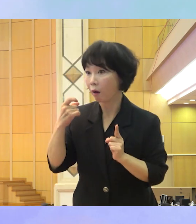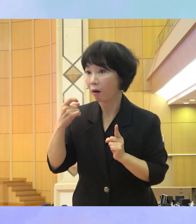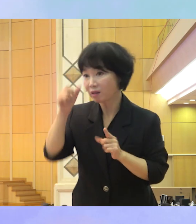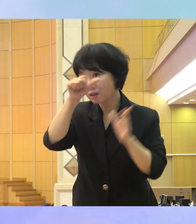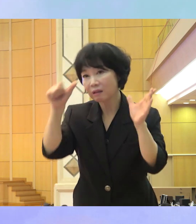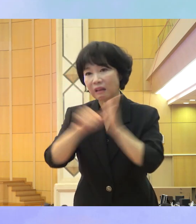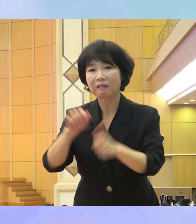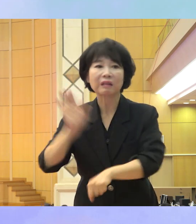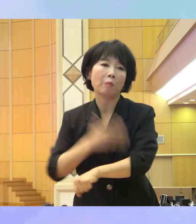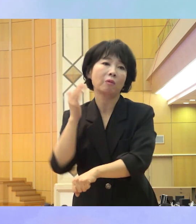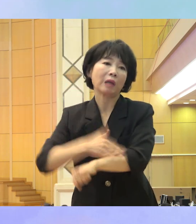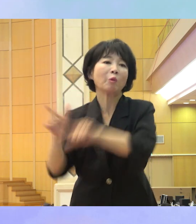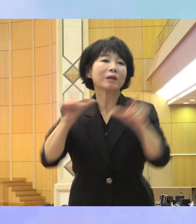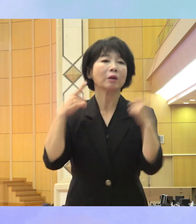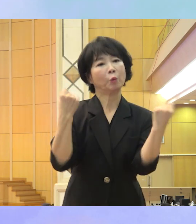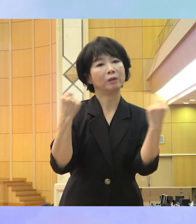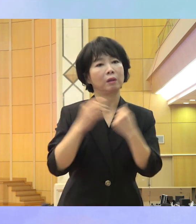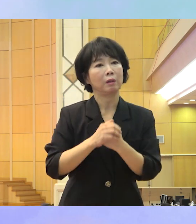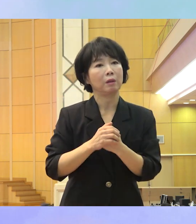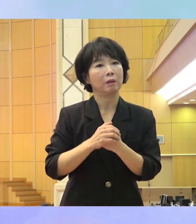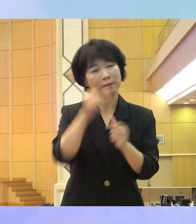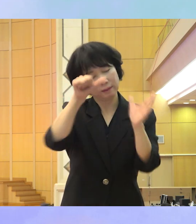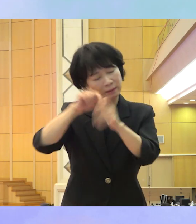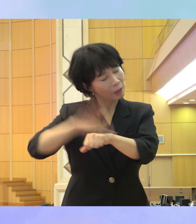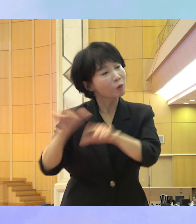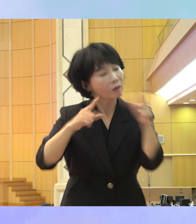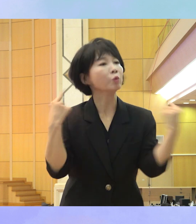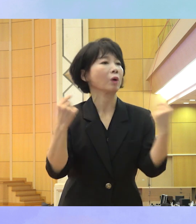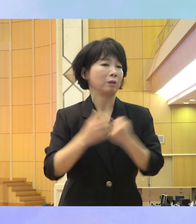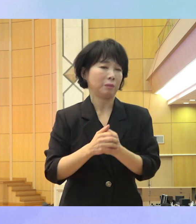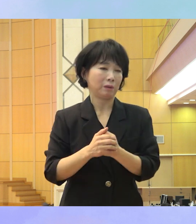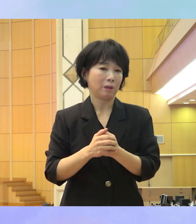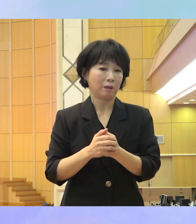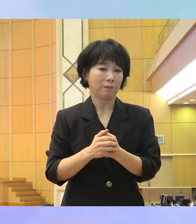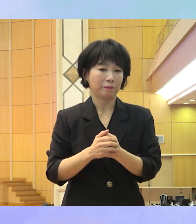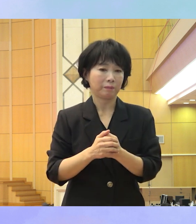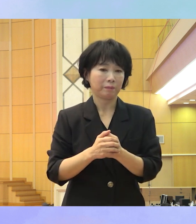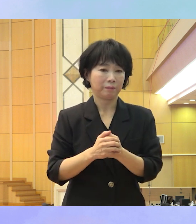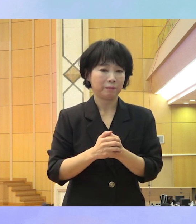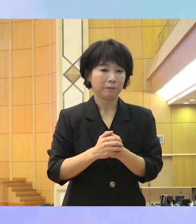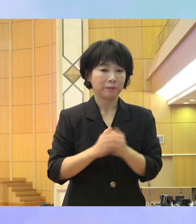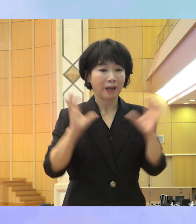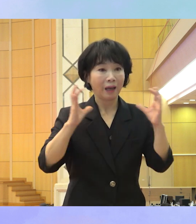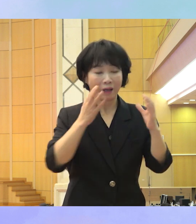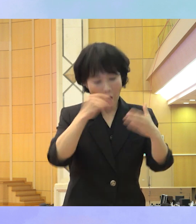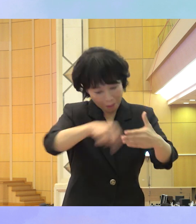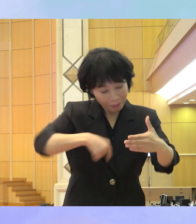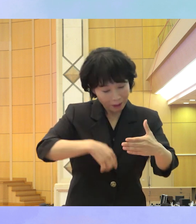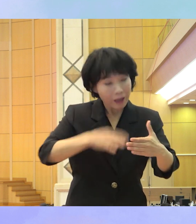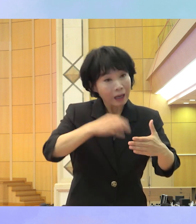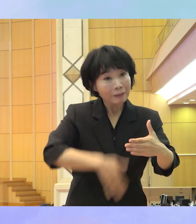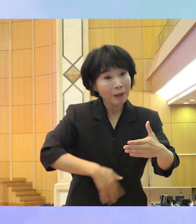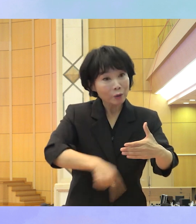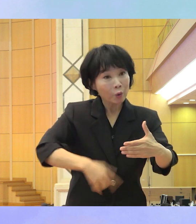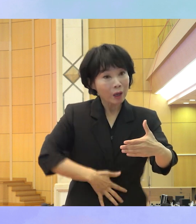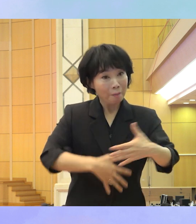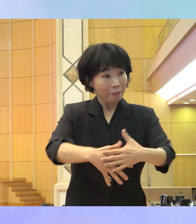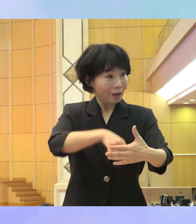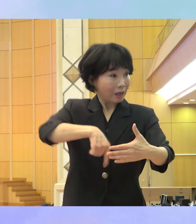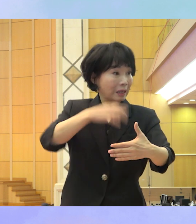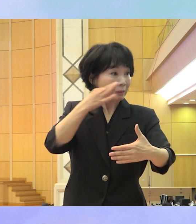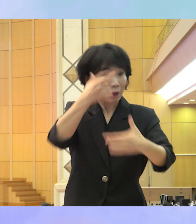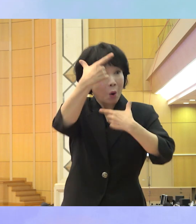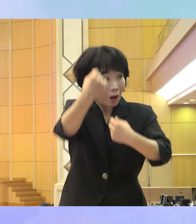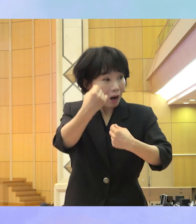아니에요. 뭔지를 알아야 돼요. 태생은 인생이 되기 위한, 하나의 인생이 되기